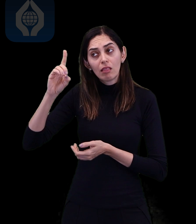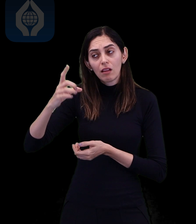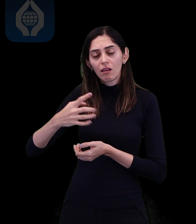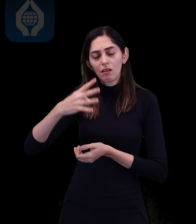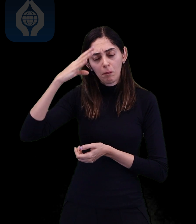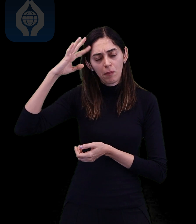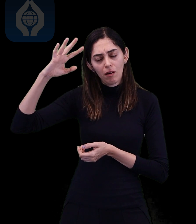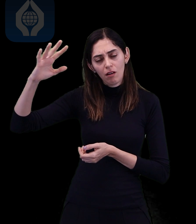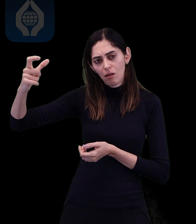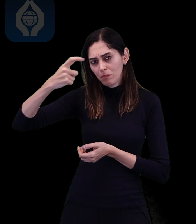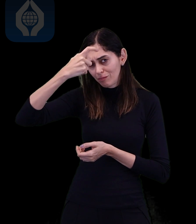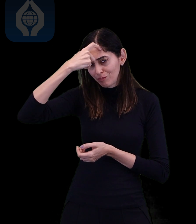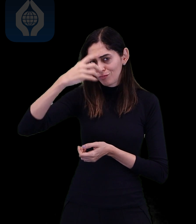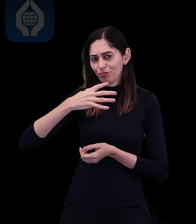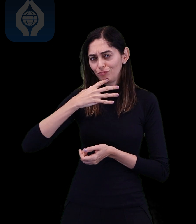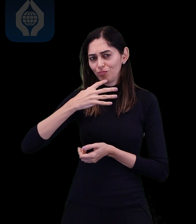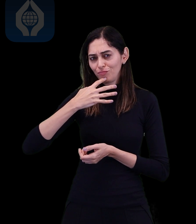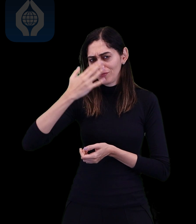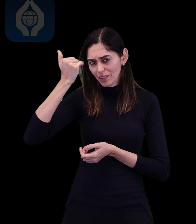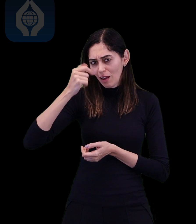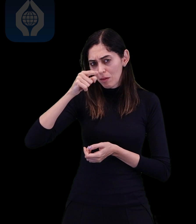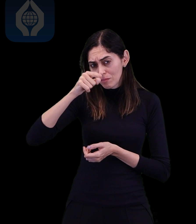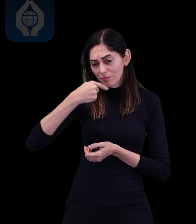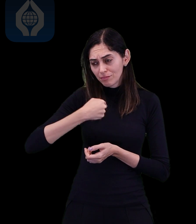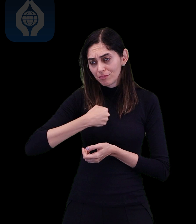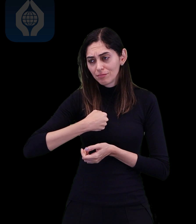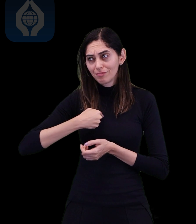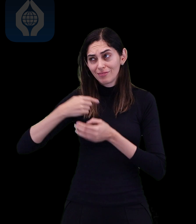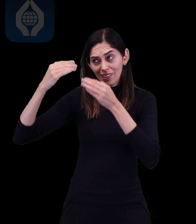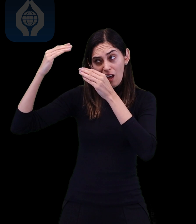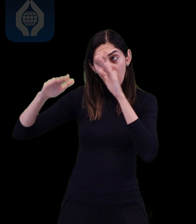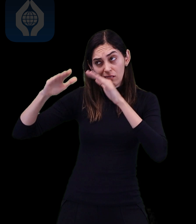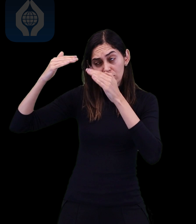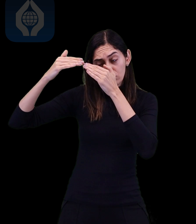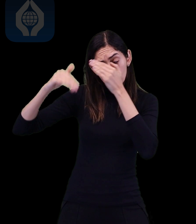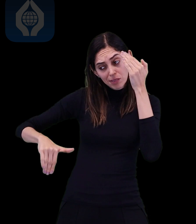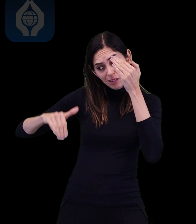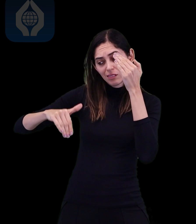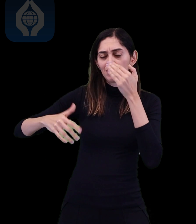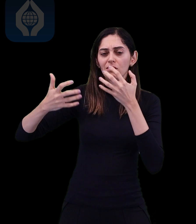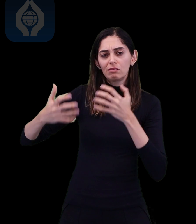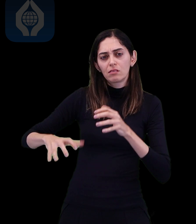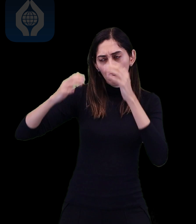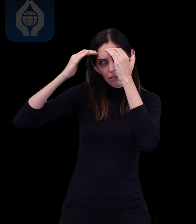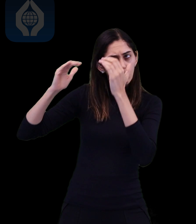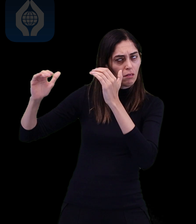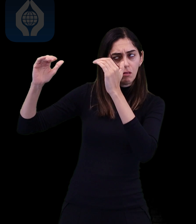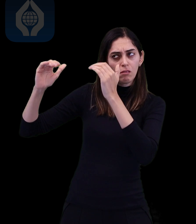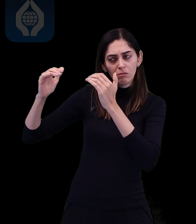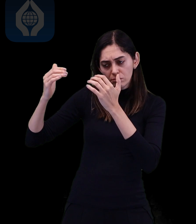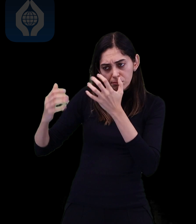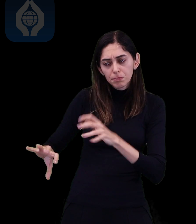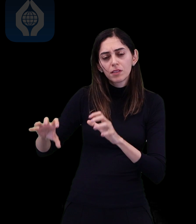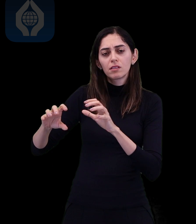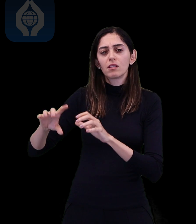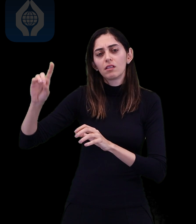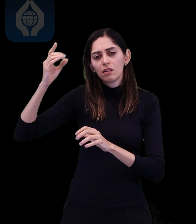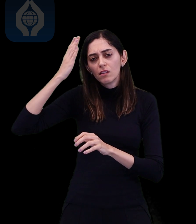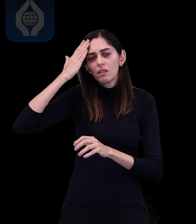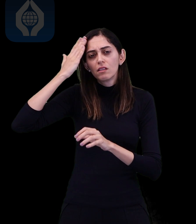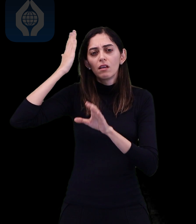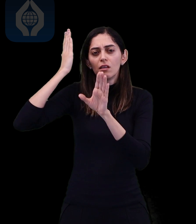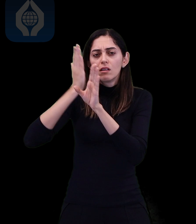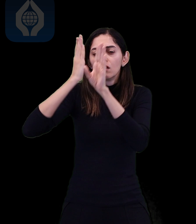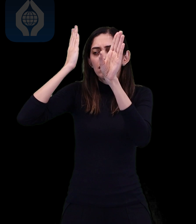pensamentos. Ele sabe quando nós realmente não concordamos com Ele ou não desejamos obedecer à sua palavra. Ele sabe